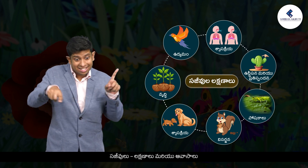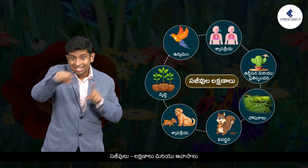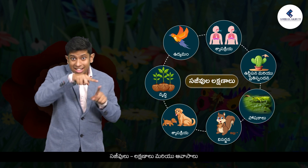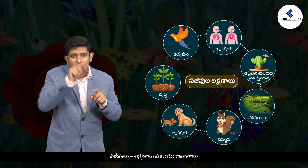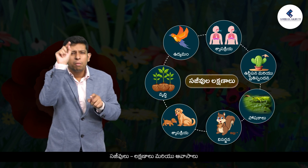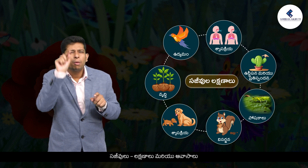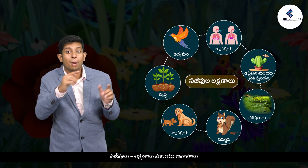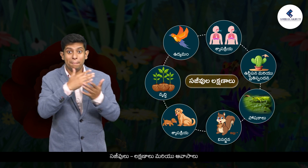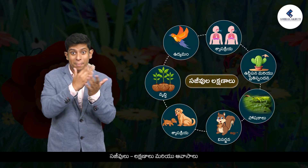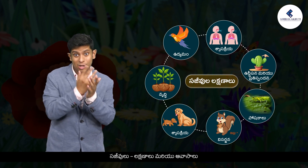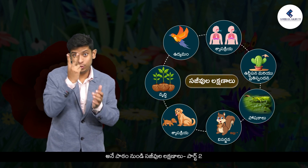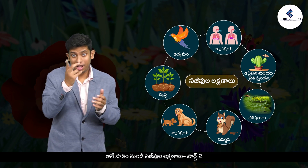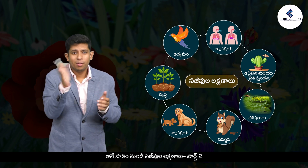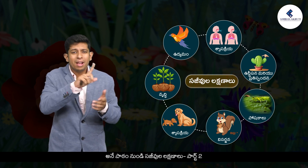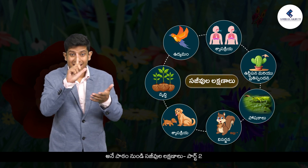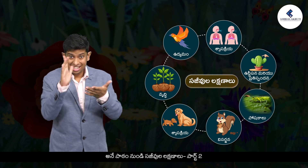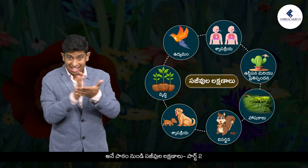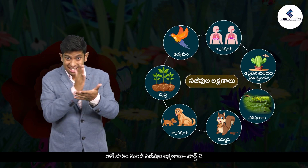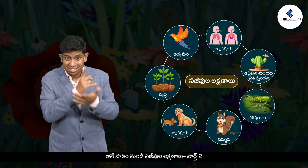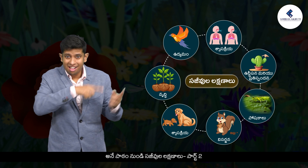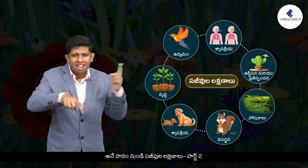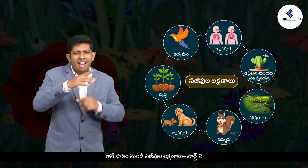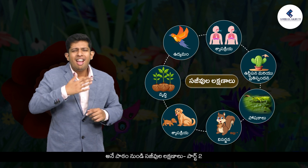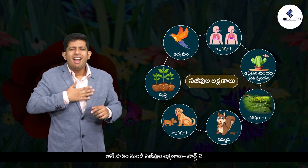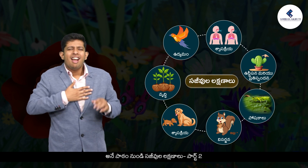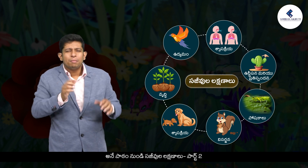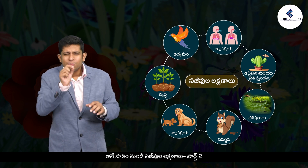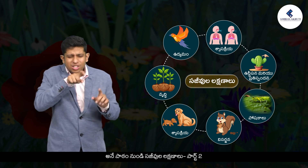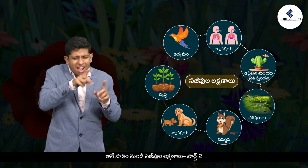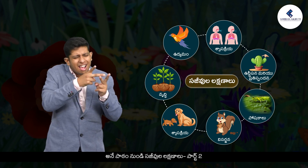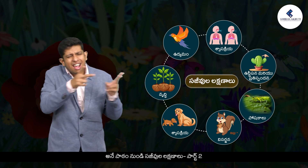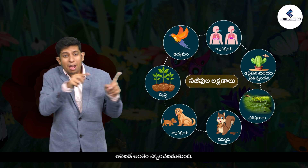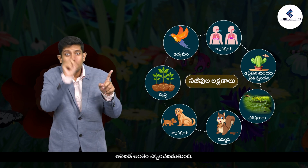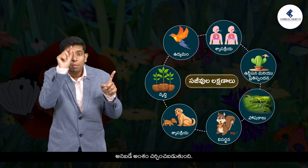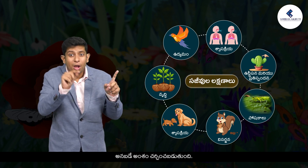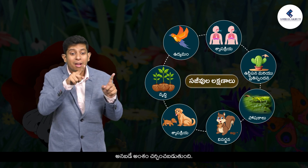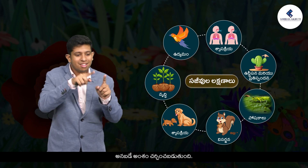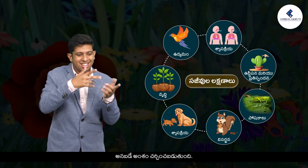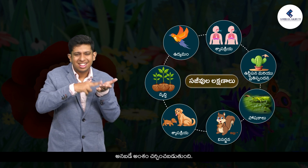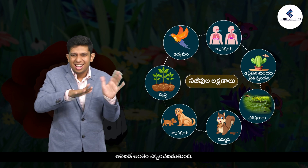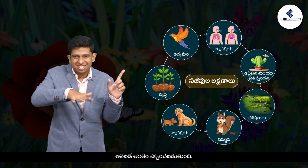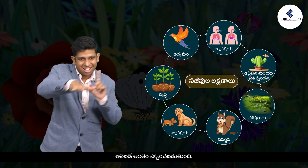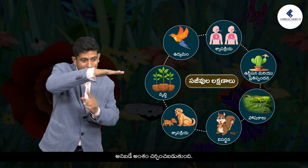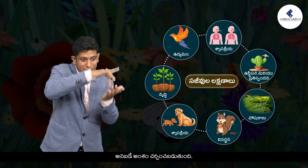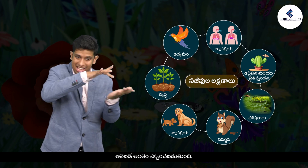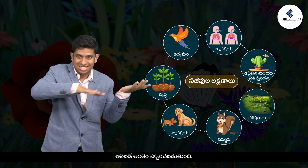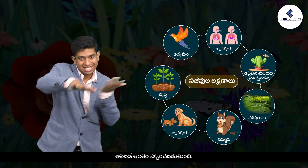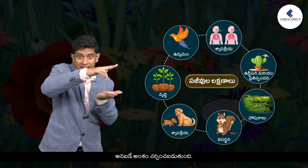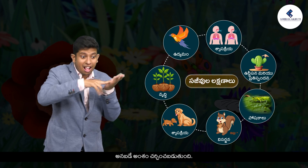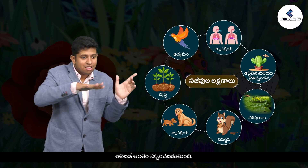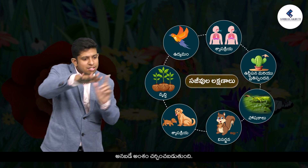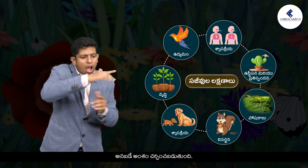లక్షణాలు మరియు ఆవాసాలు అనే పాఠం నుండి సజీవుల లక్షణాలు పార్ట్ 2 అనబడే అంశం